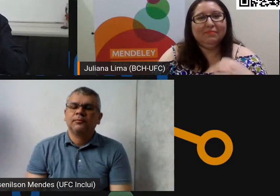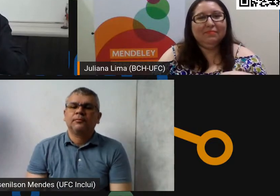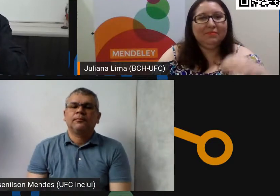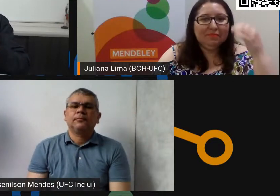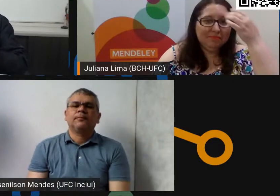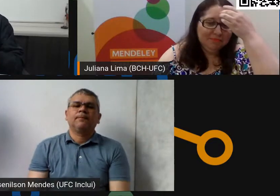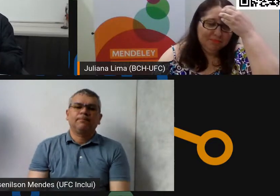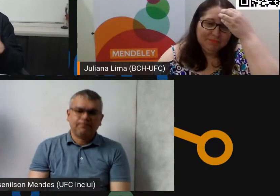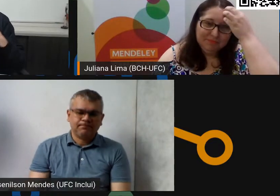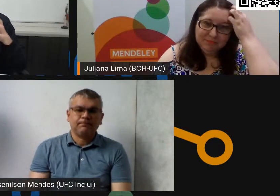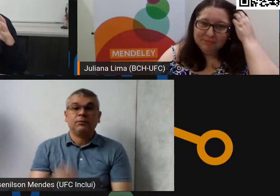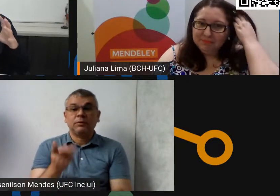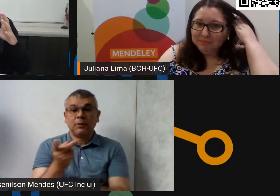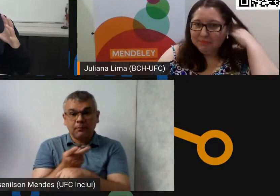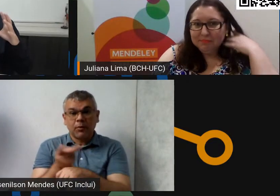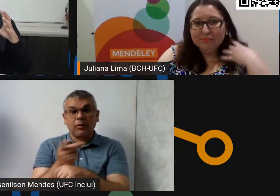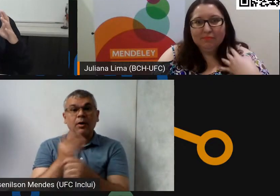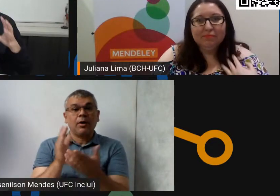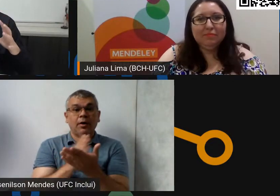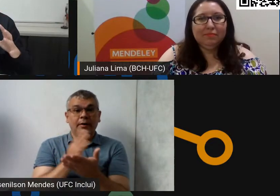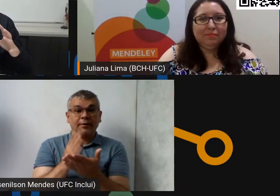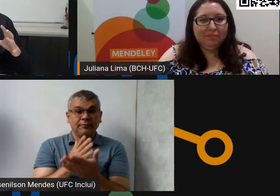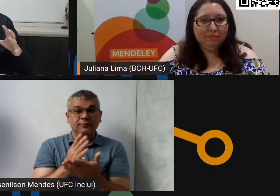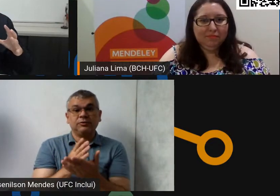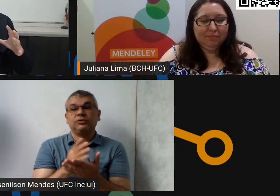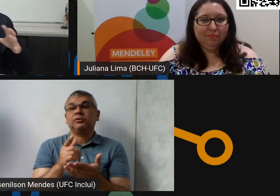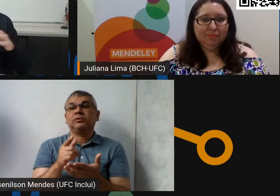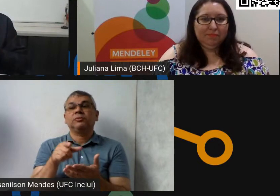tua especialidade. Agora, há revistas